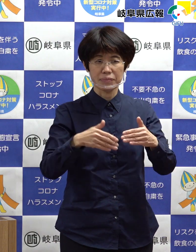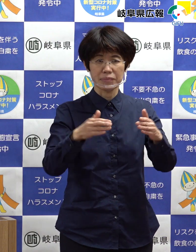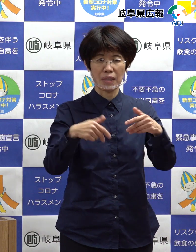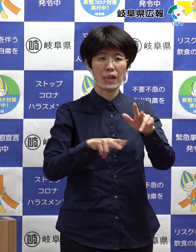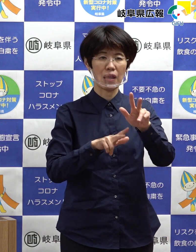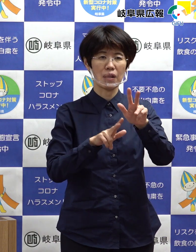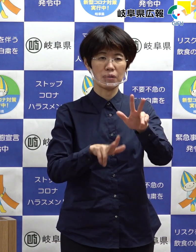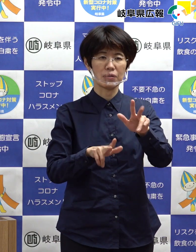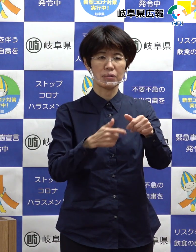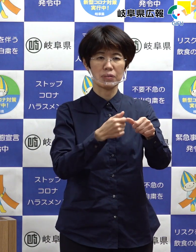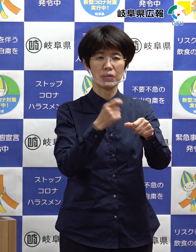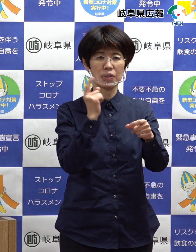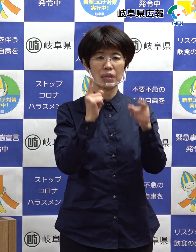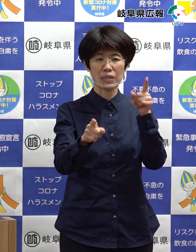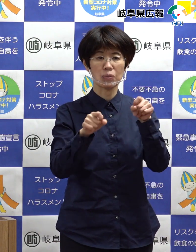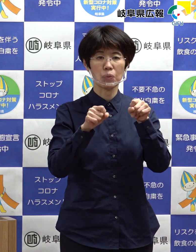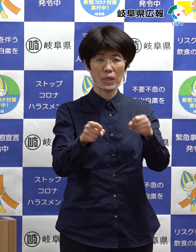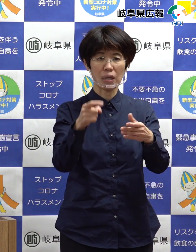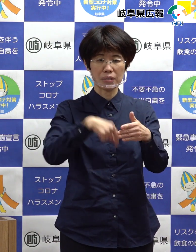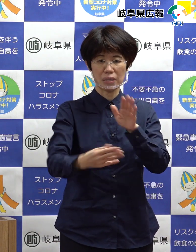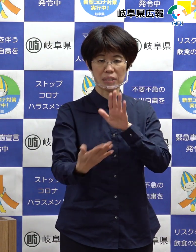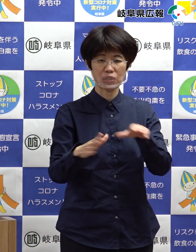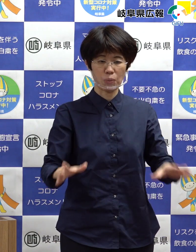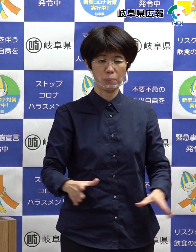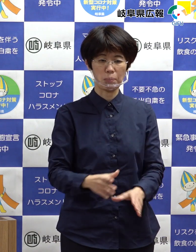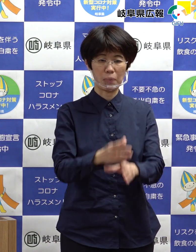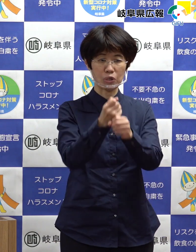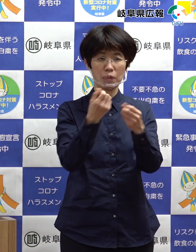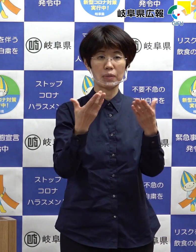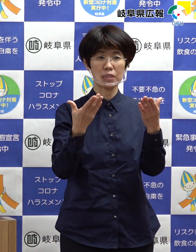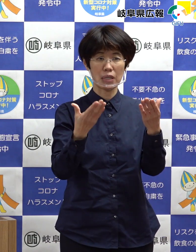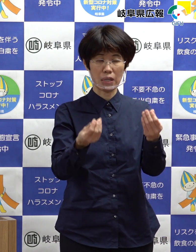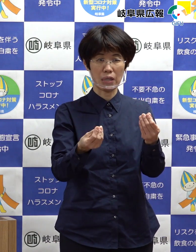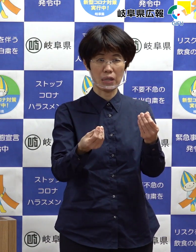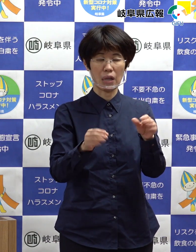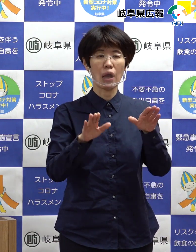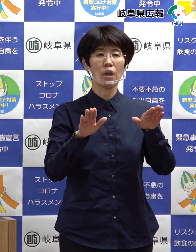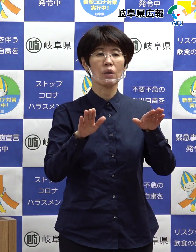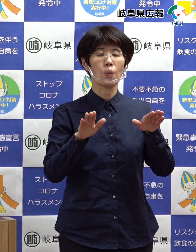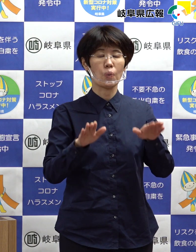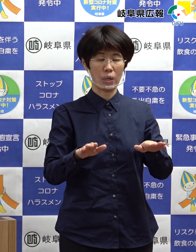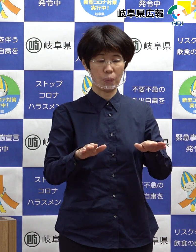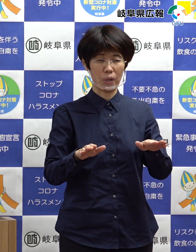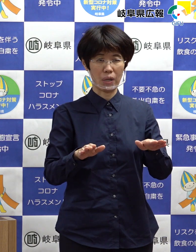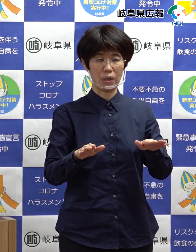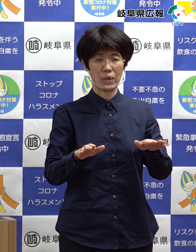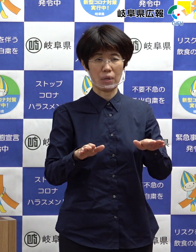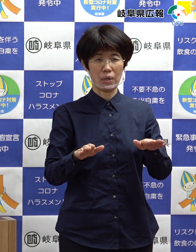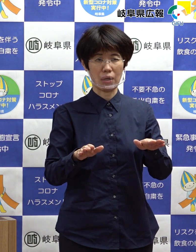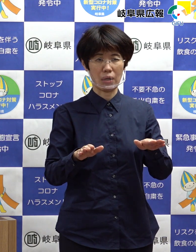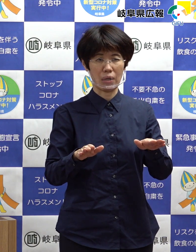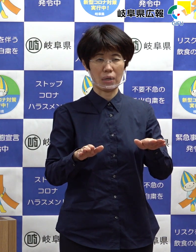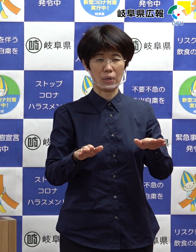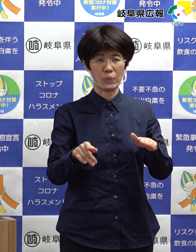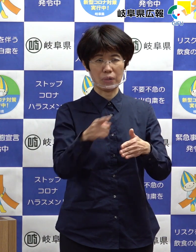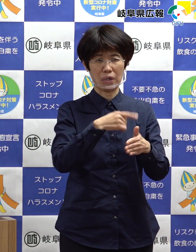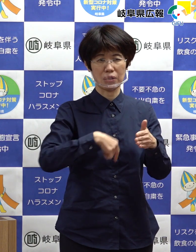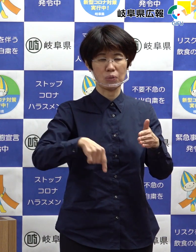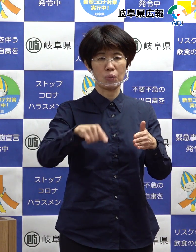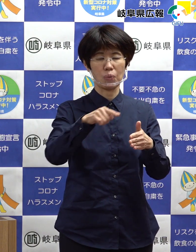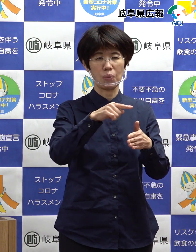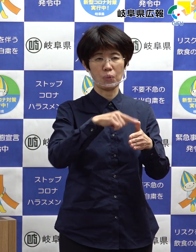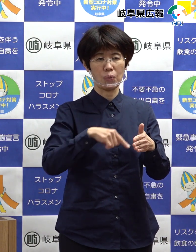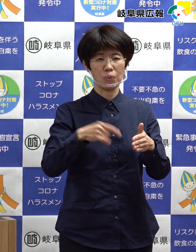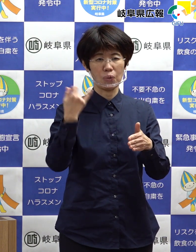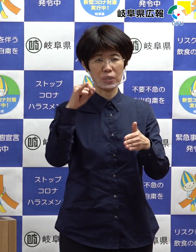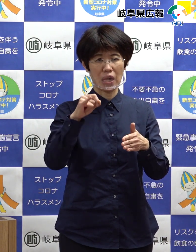ルール検討もした上で対策をまとめたわけでありますが、今回、その辺の、